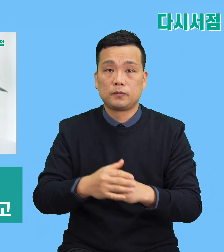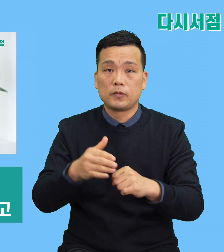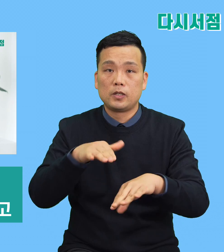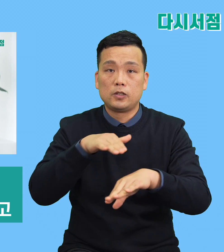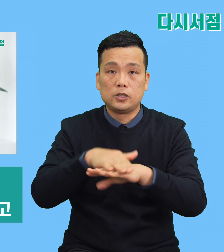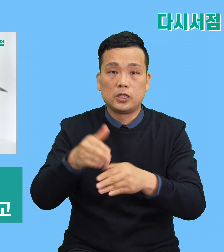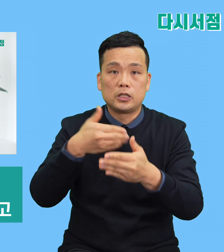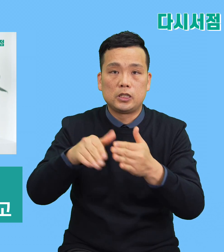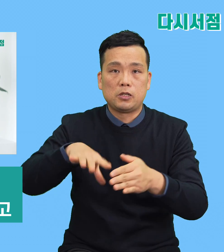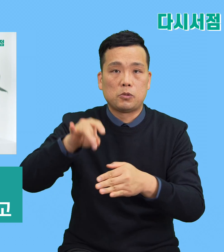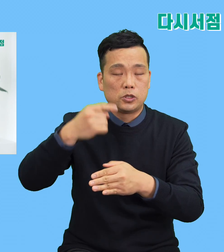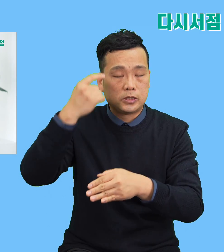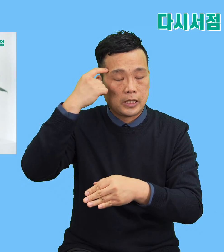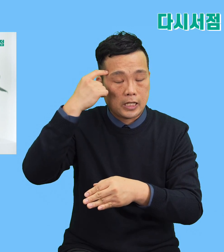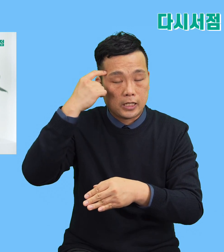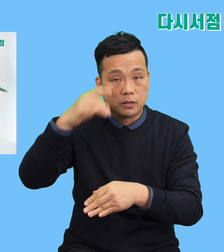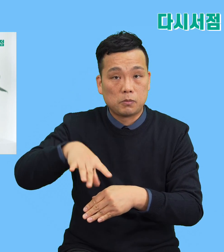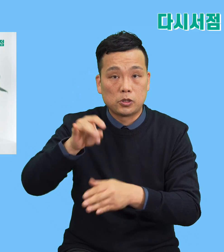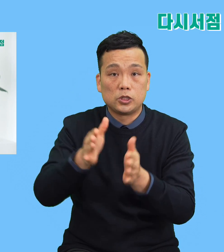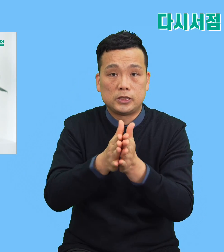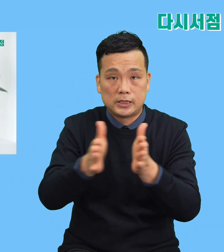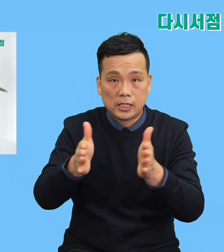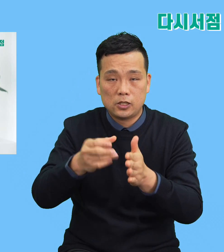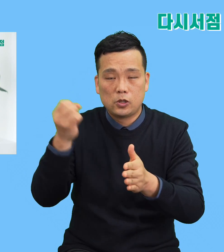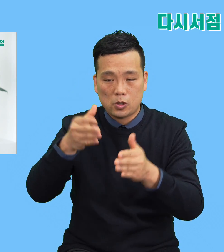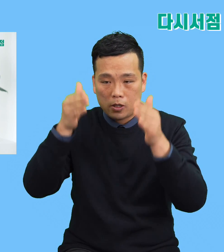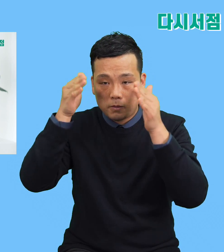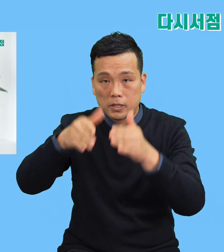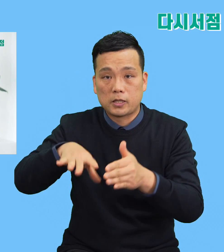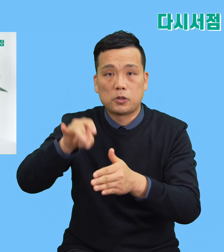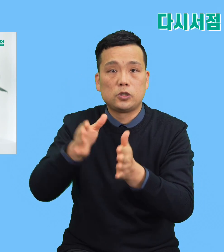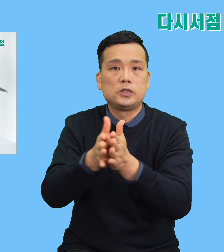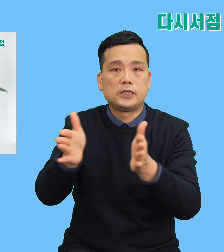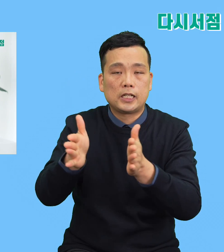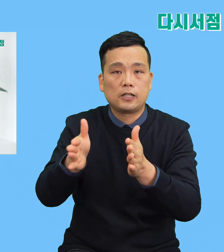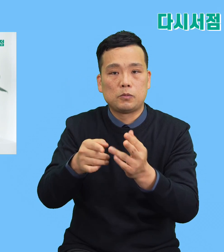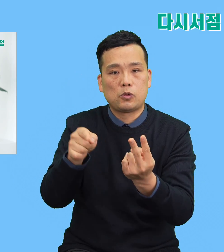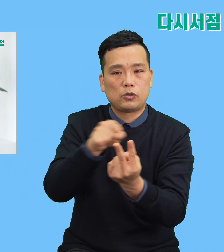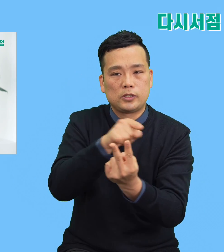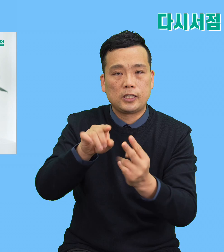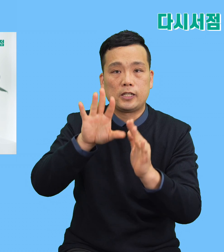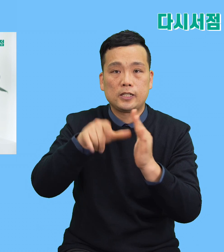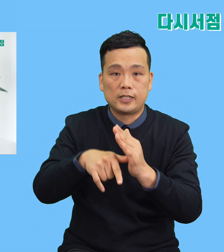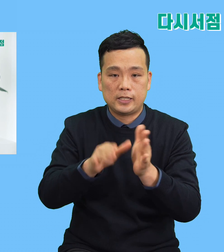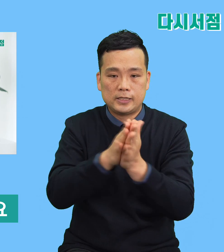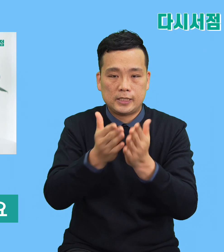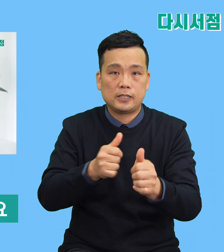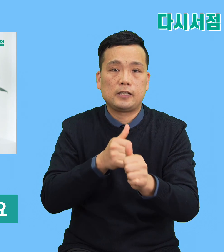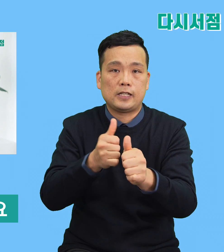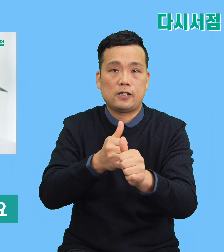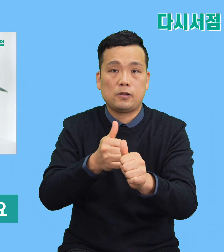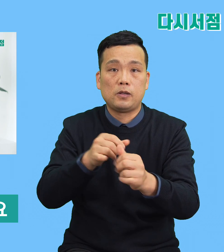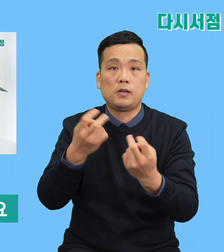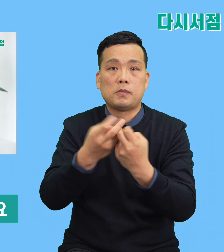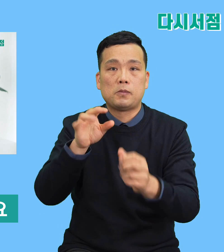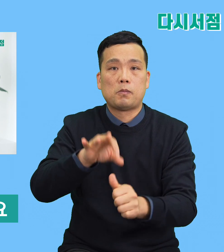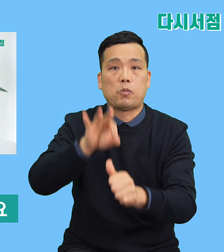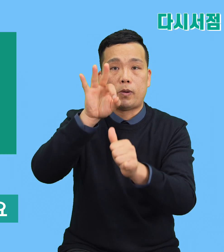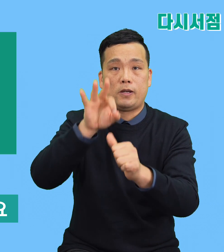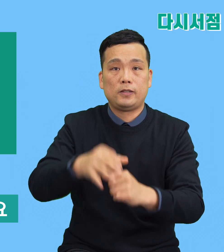이미지를 먼저 생각하는 경우가 있고 또 컨셉을 먼저 생각하는 경우가 있고 그때 책의 컨셉에 따라서 디자인 고민을